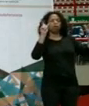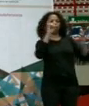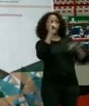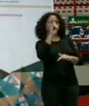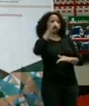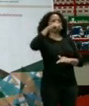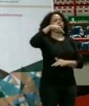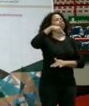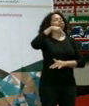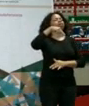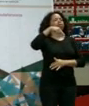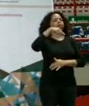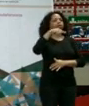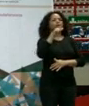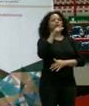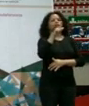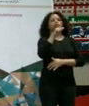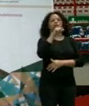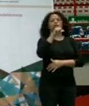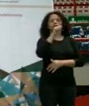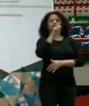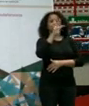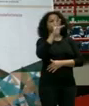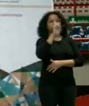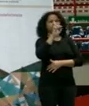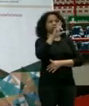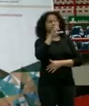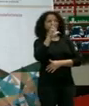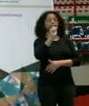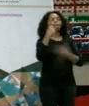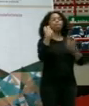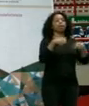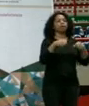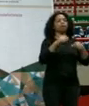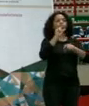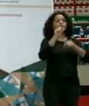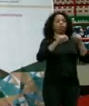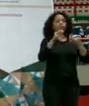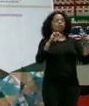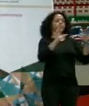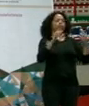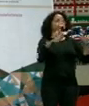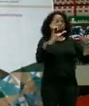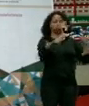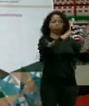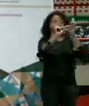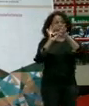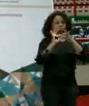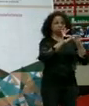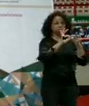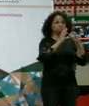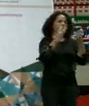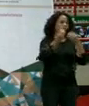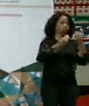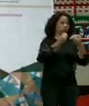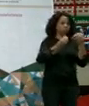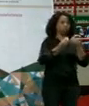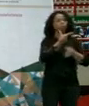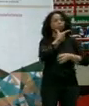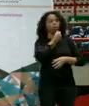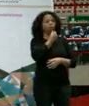estratégia, uma política de caráter imperialista. Como é que funcionava? Napoleão